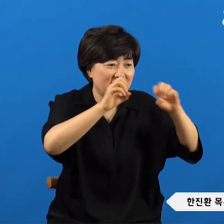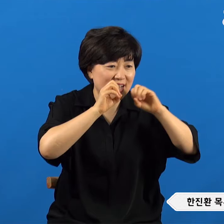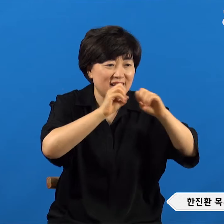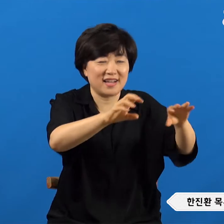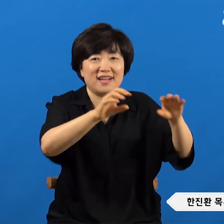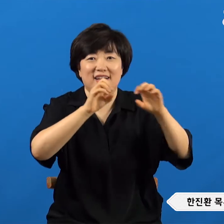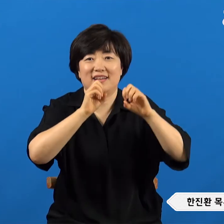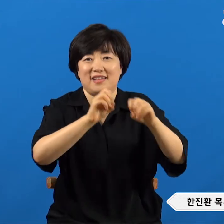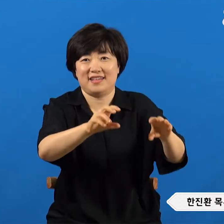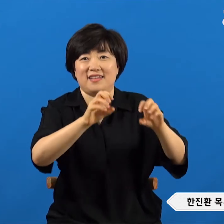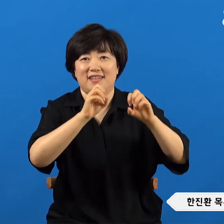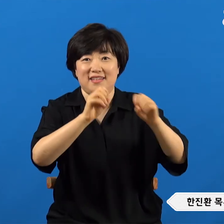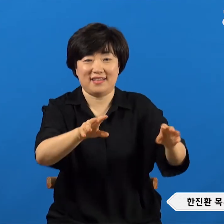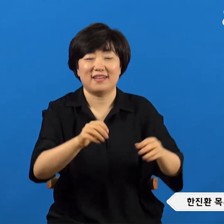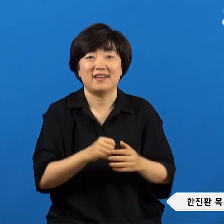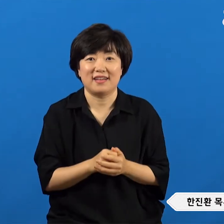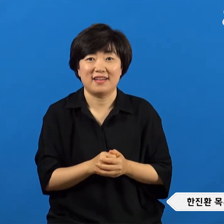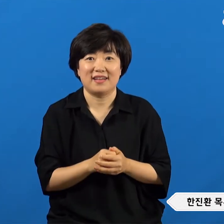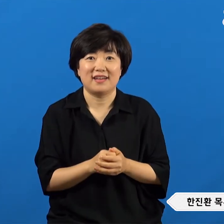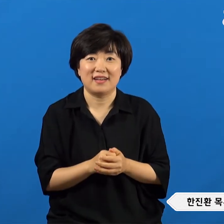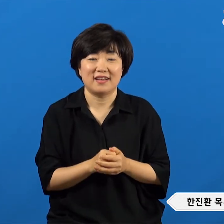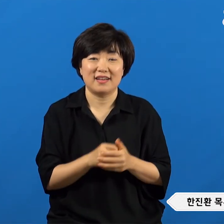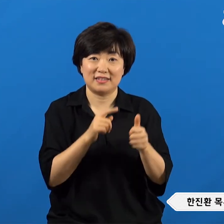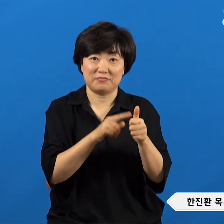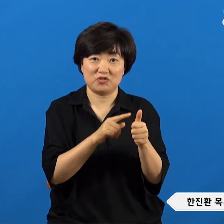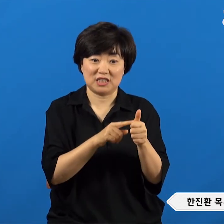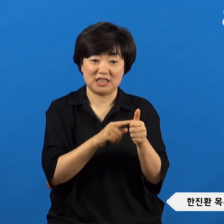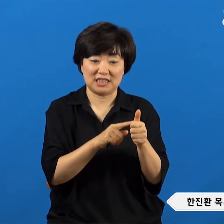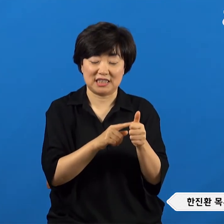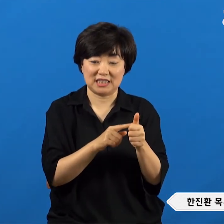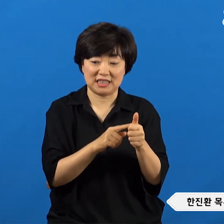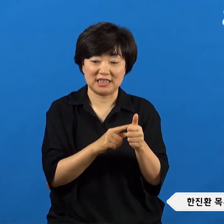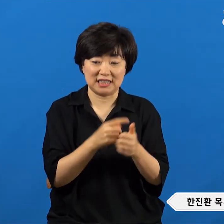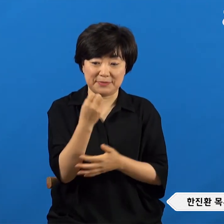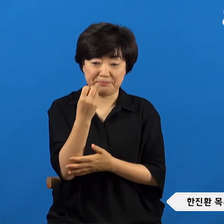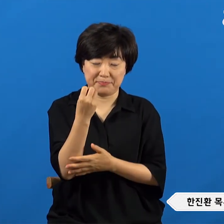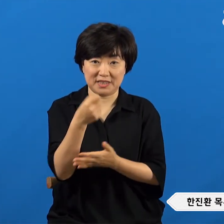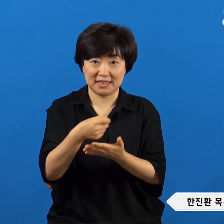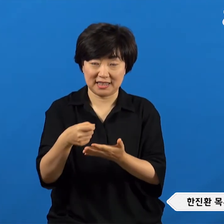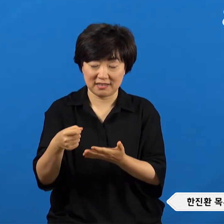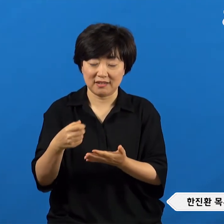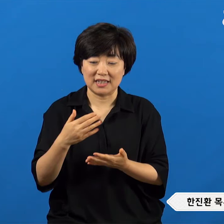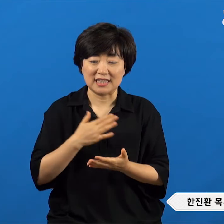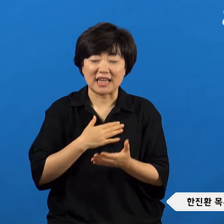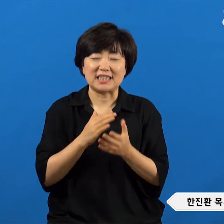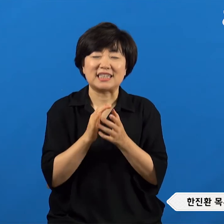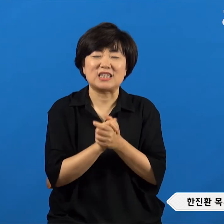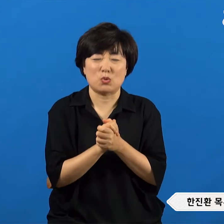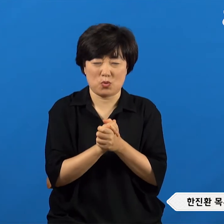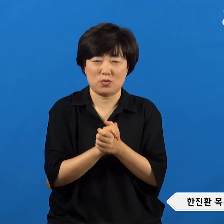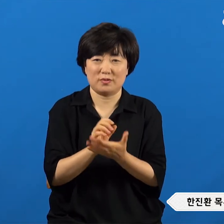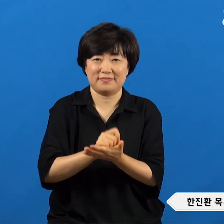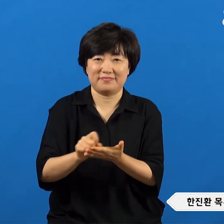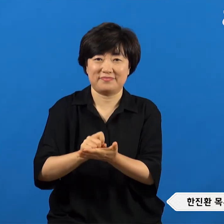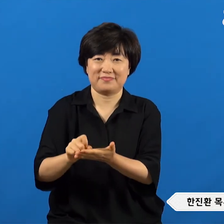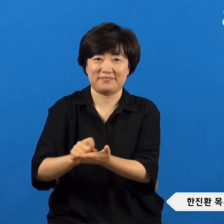됐습니다. 그분이 그 기사 제일 마지막에 자기 기도를 이렇게